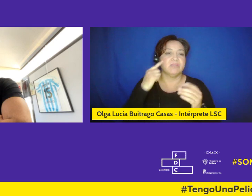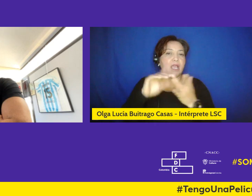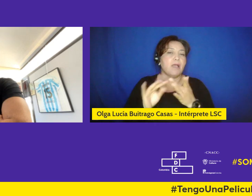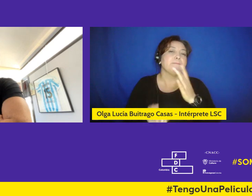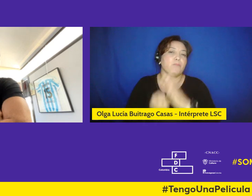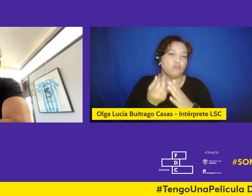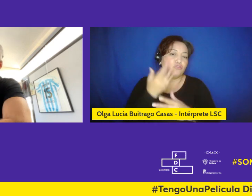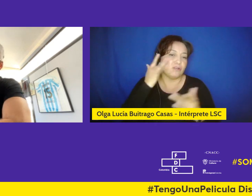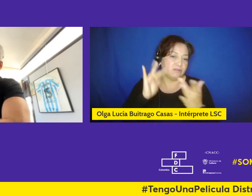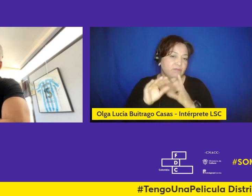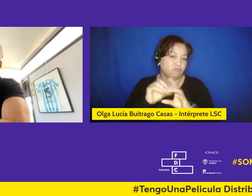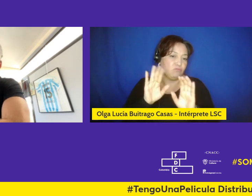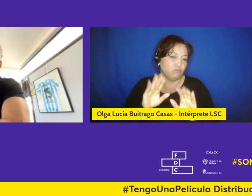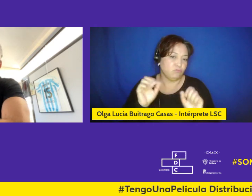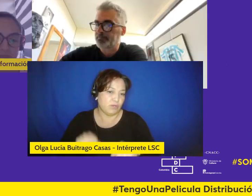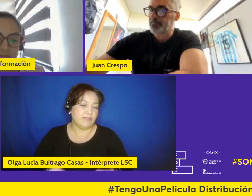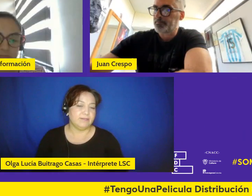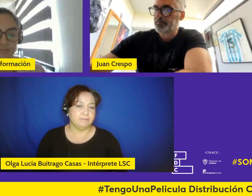verlo.